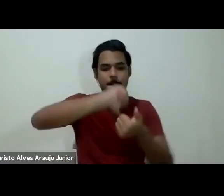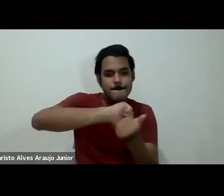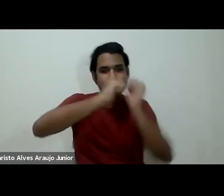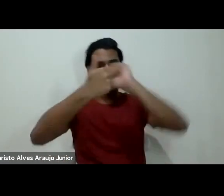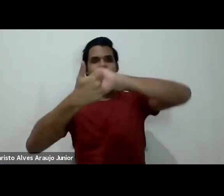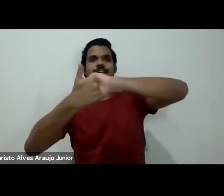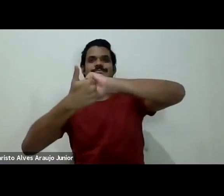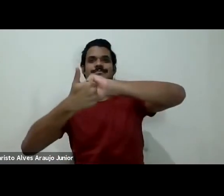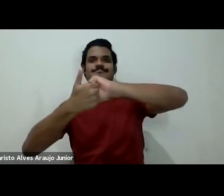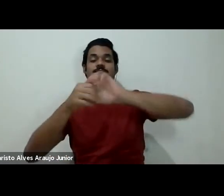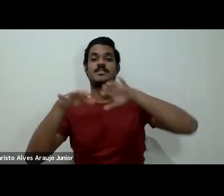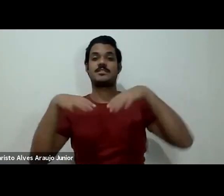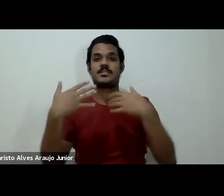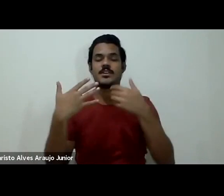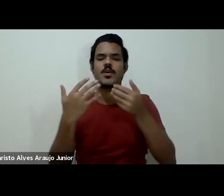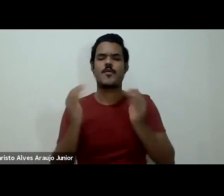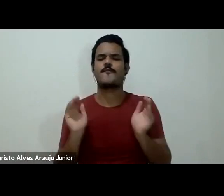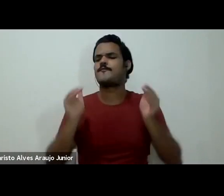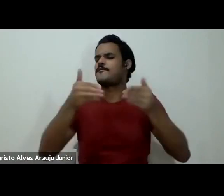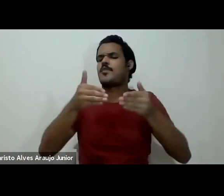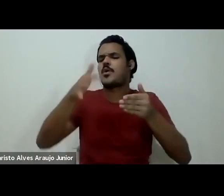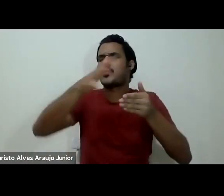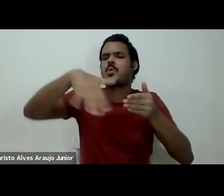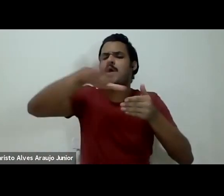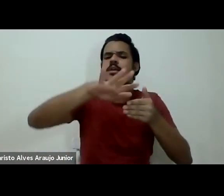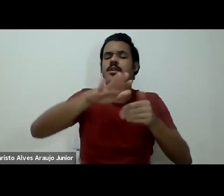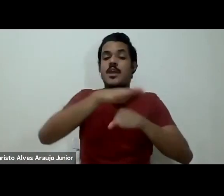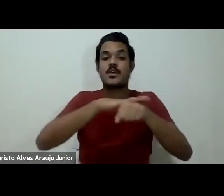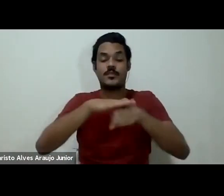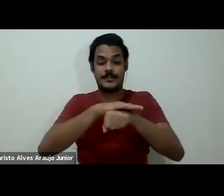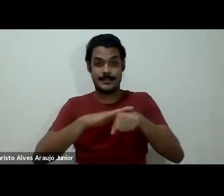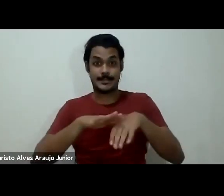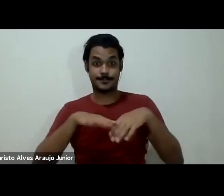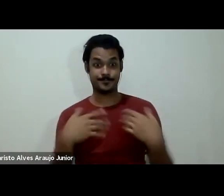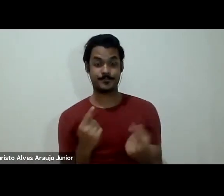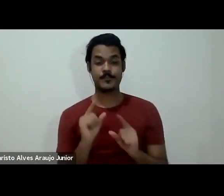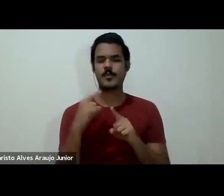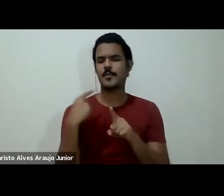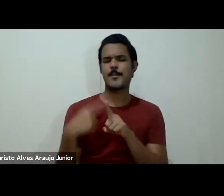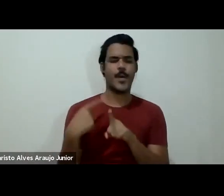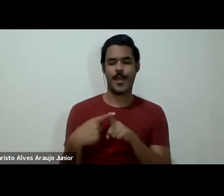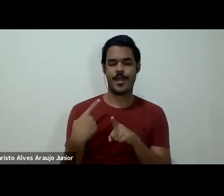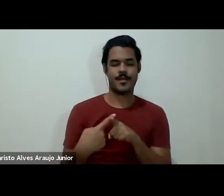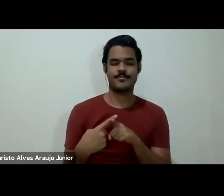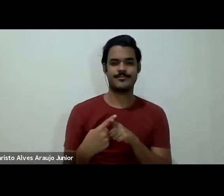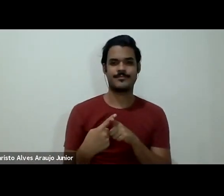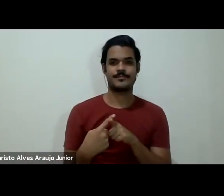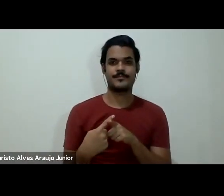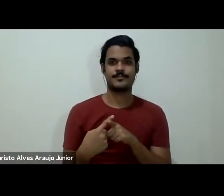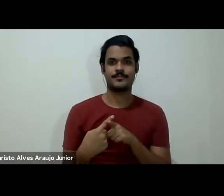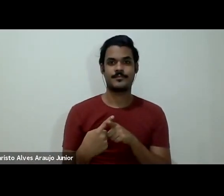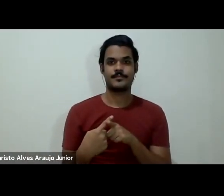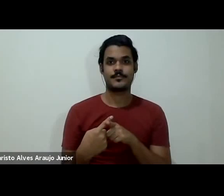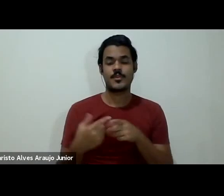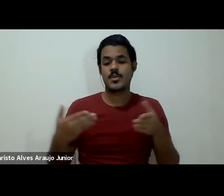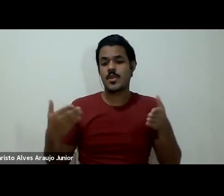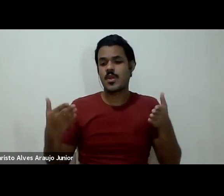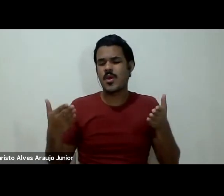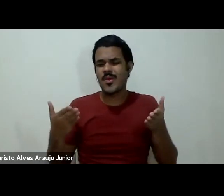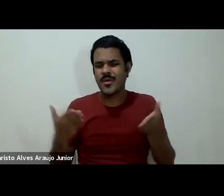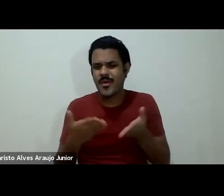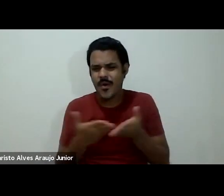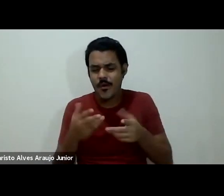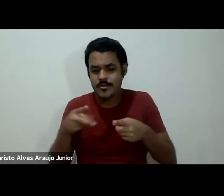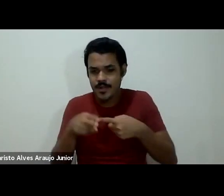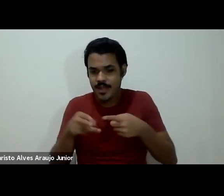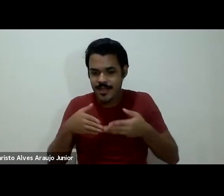quero fincar um pouco dessa conversa. Altera porque nós estamos falando hoje do lançamento